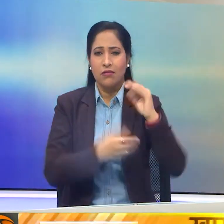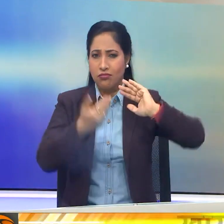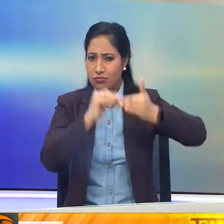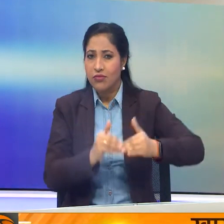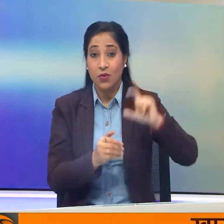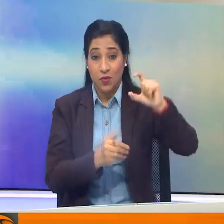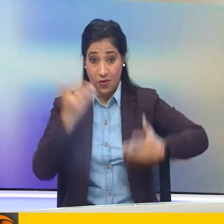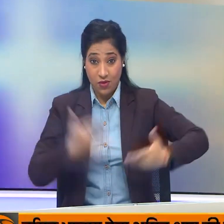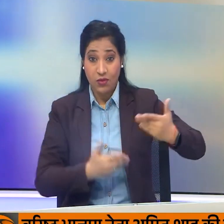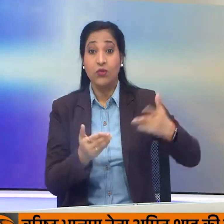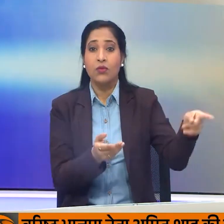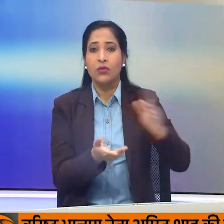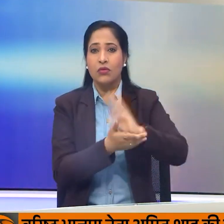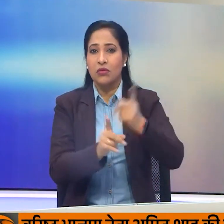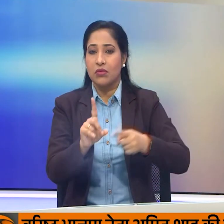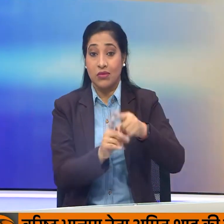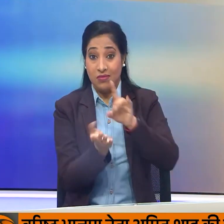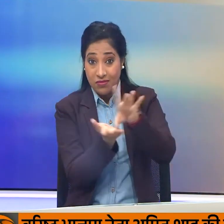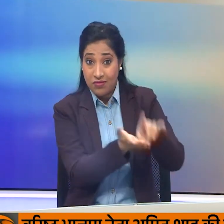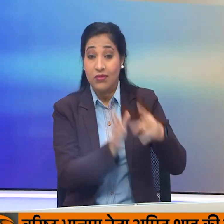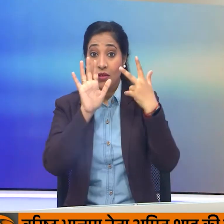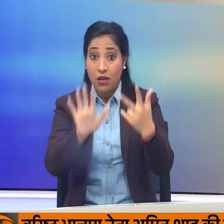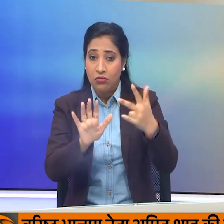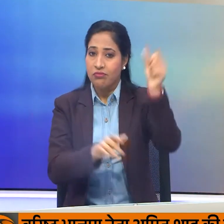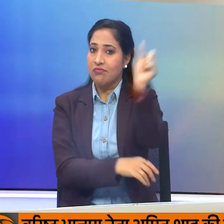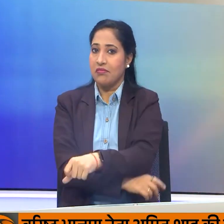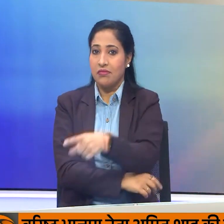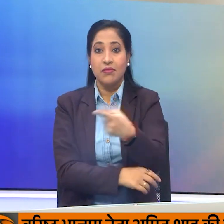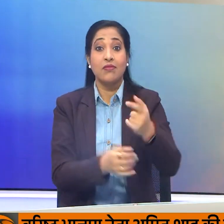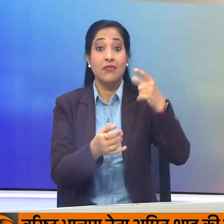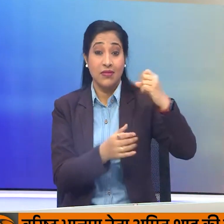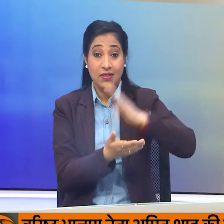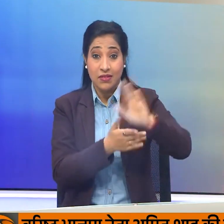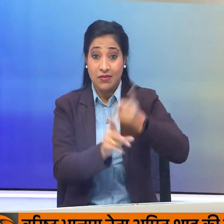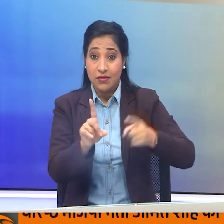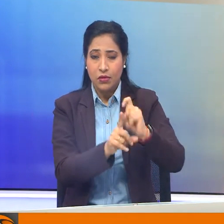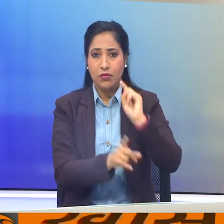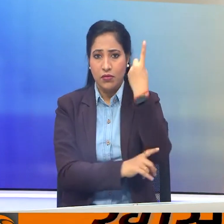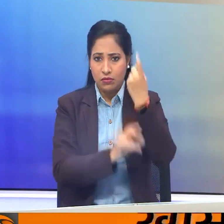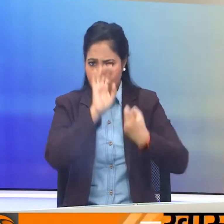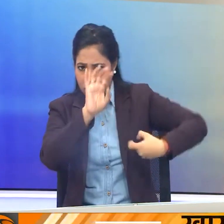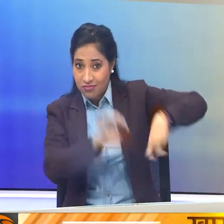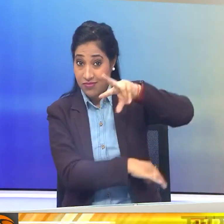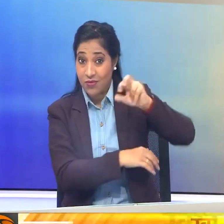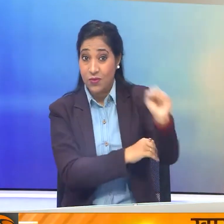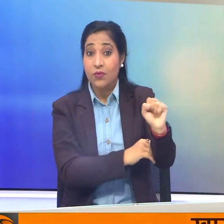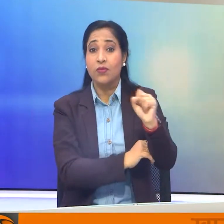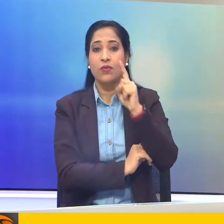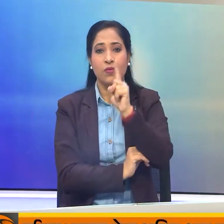में कोलकाता ने सनराइजर्स हैदराबाद को 8 विकेट से हरा दिया। सनराइजर्स हैदराबाद ने पहले बल्लेबाजी करते हुए